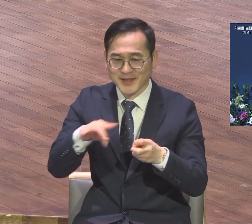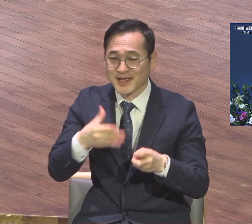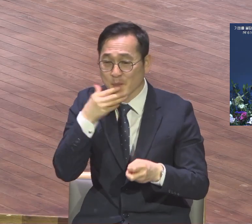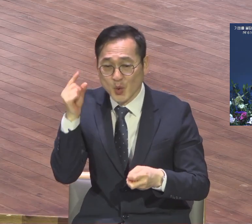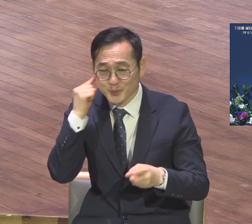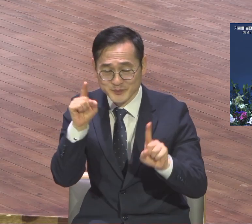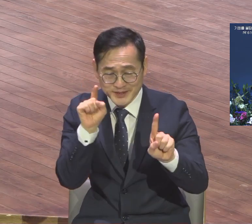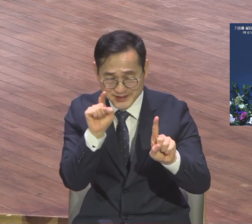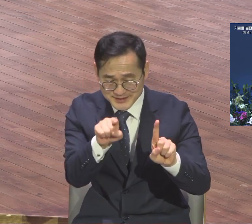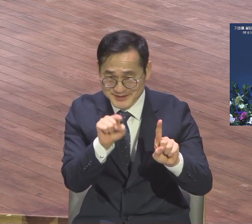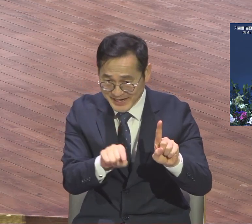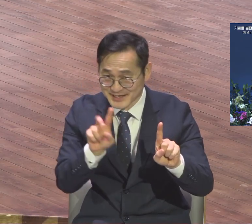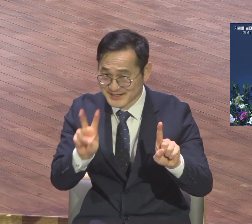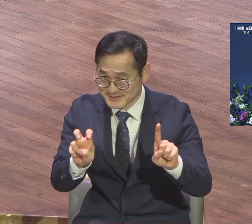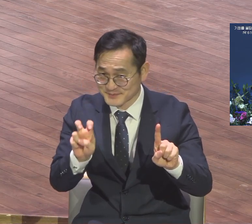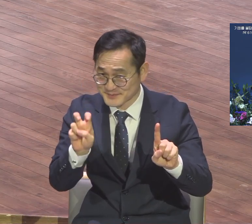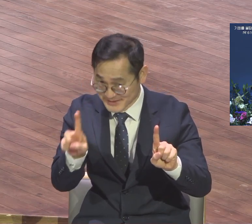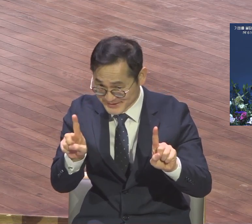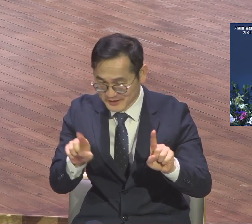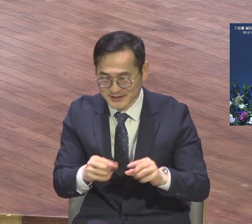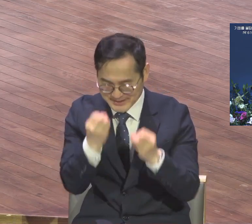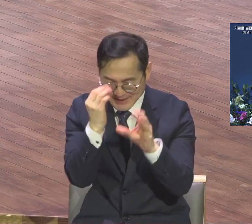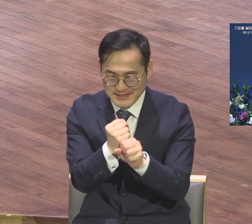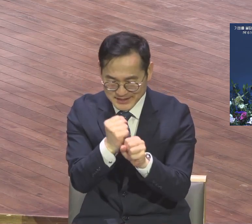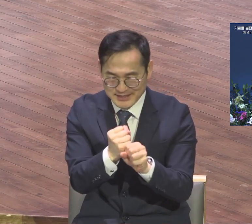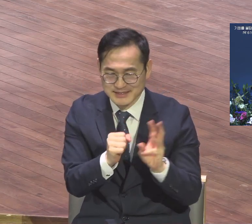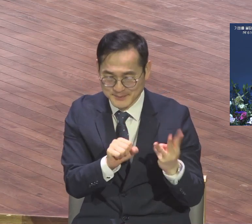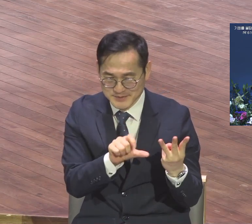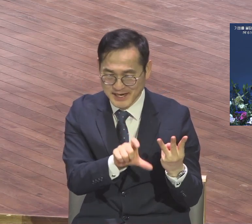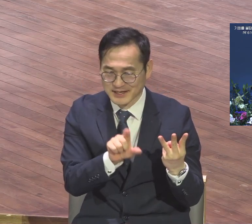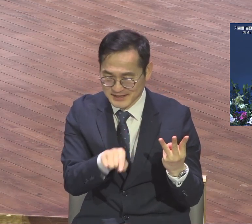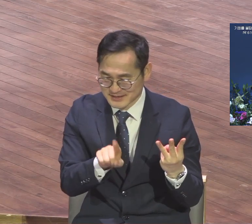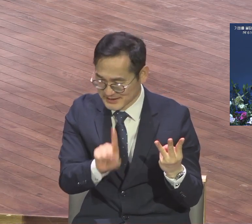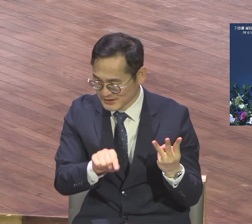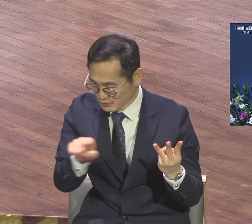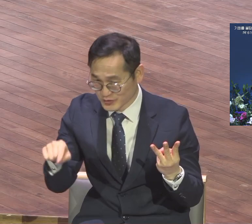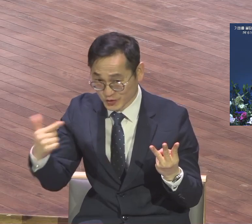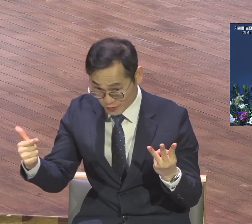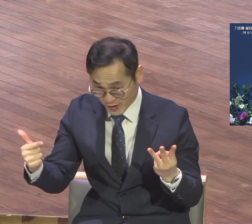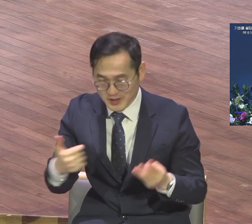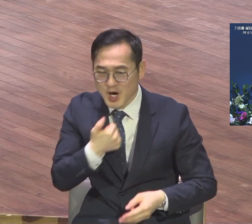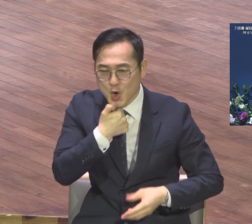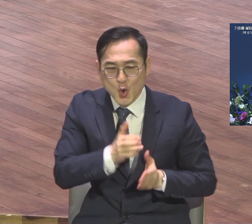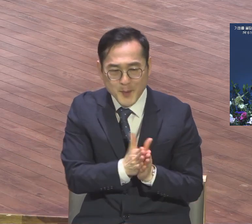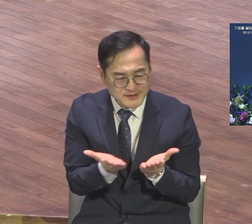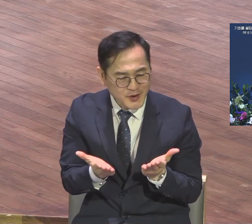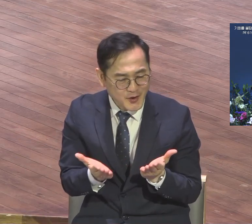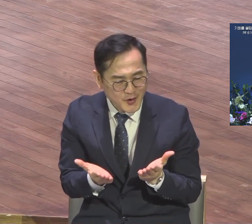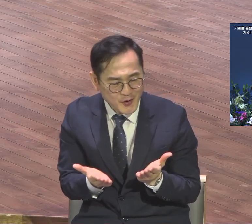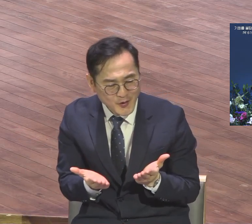21절. 창세기 3장 1절로 6절. 로마서